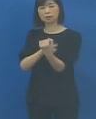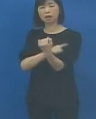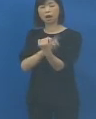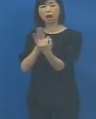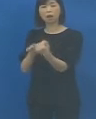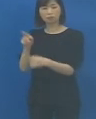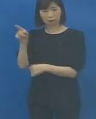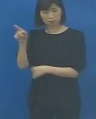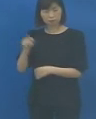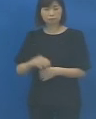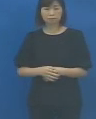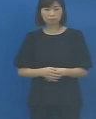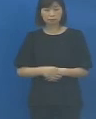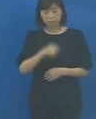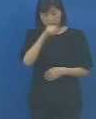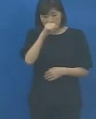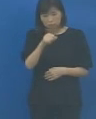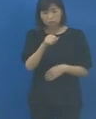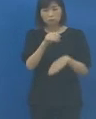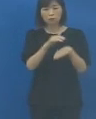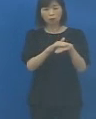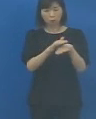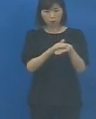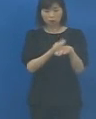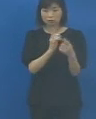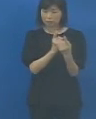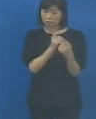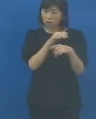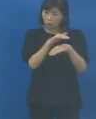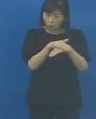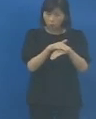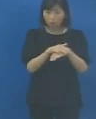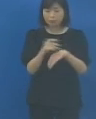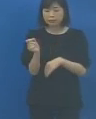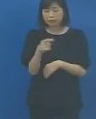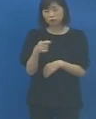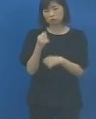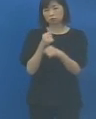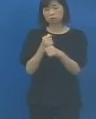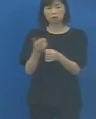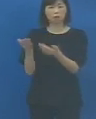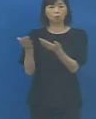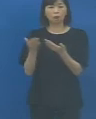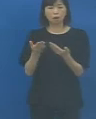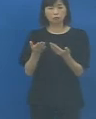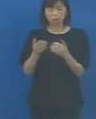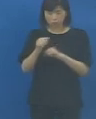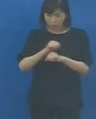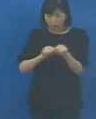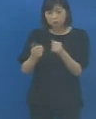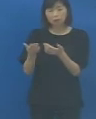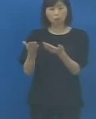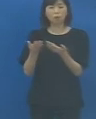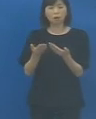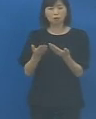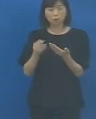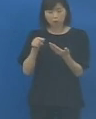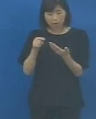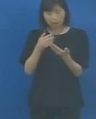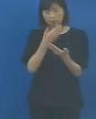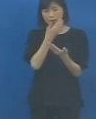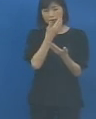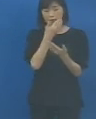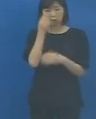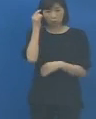最適な形での対策というのを緊急にも作っていただく、動かしていただくことが重要だと思います